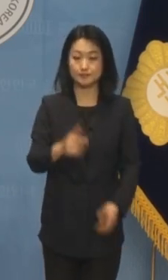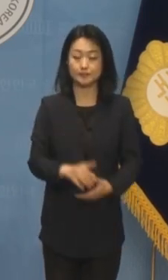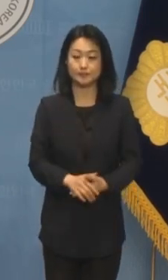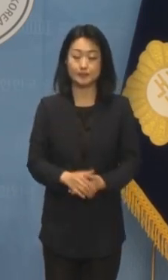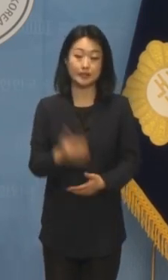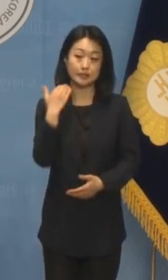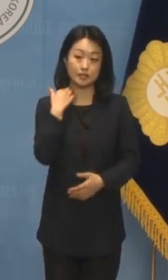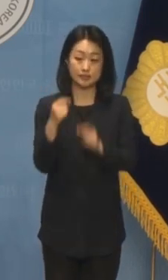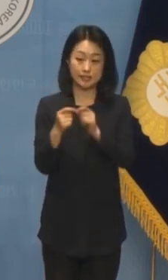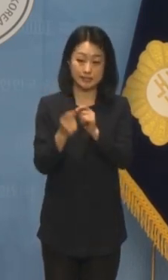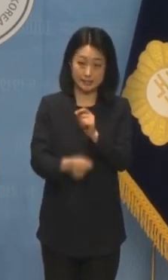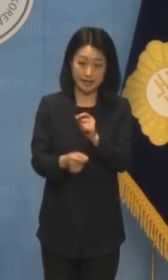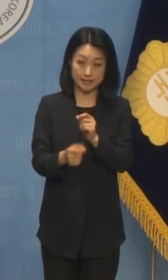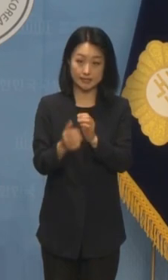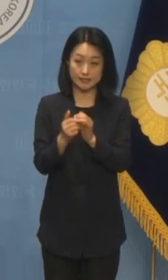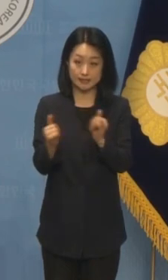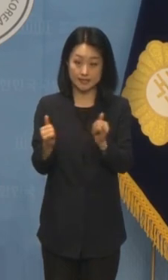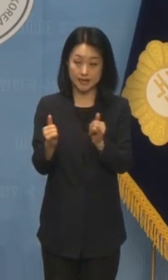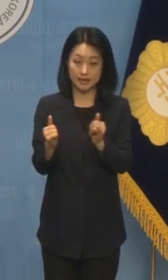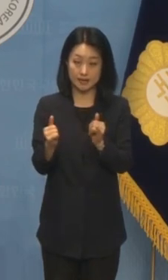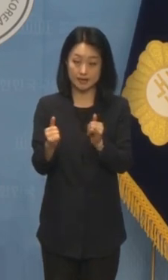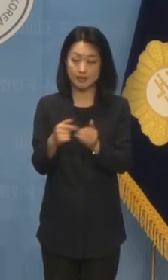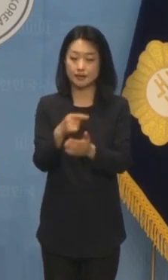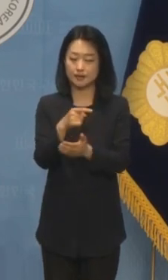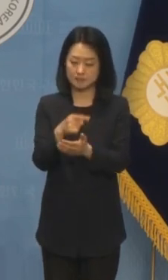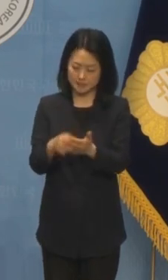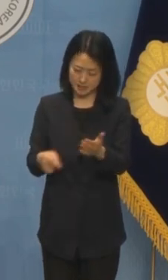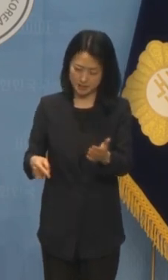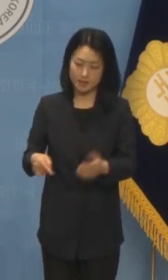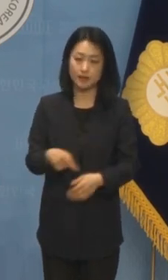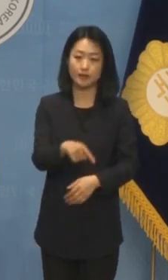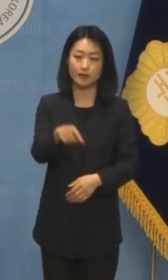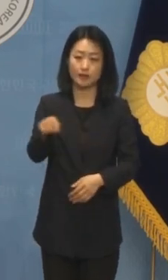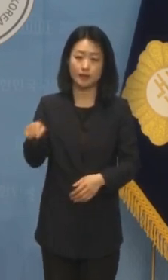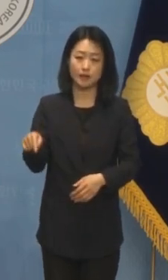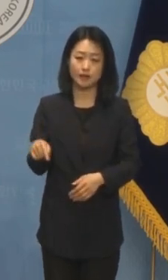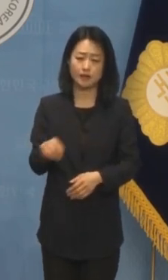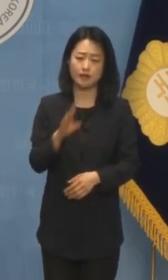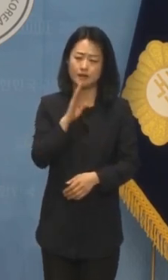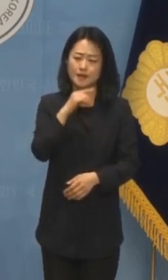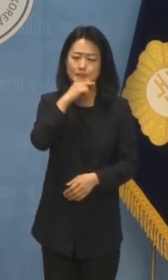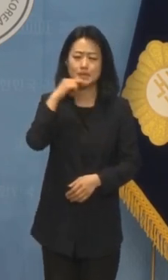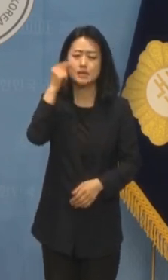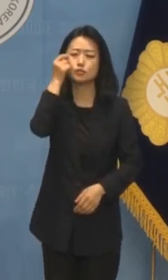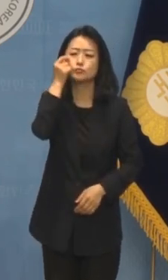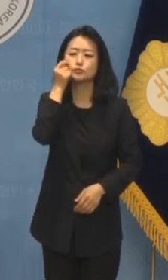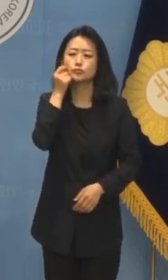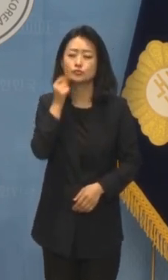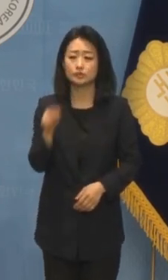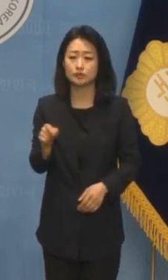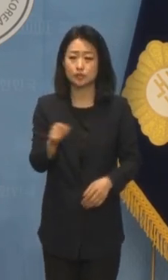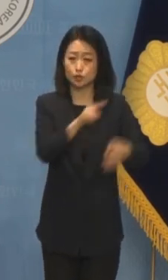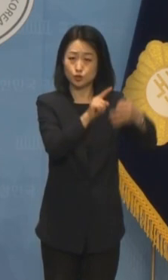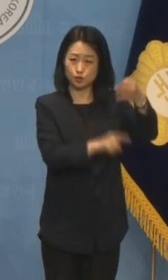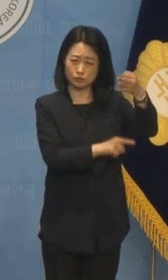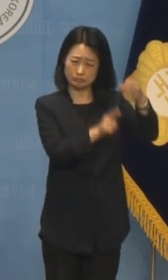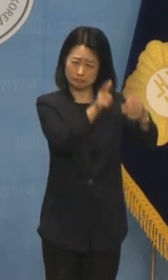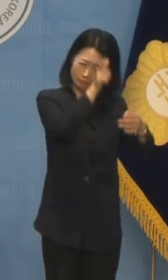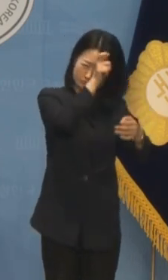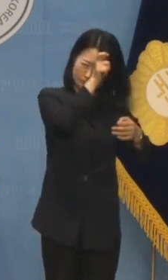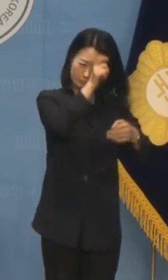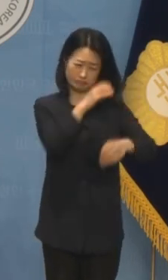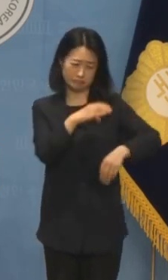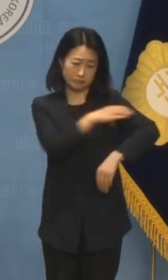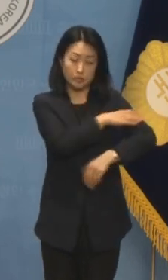전세 사기 피해자들의 피눈물이 보이지 않습니까? 윤석열 정부의 독선, 오만, 아집에